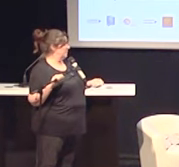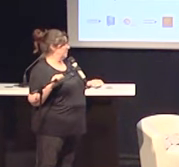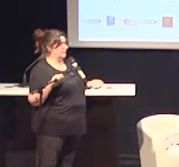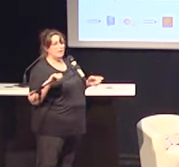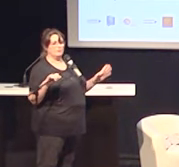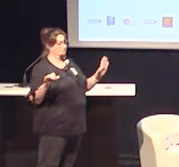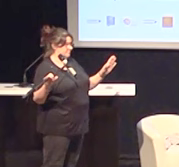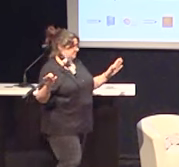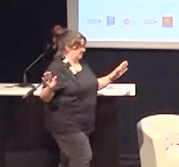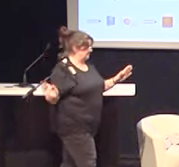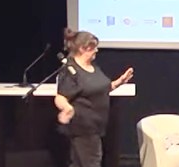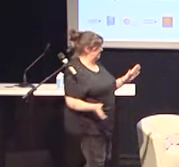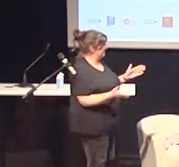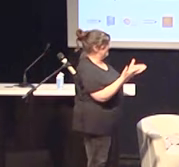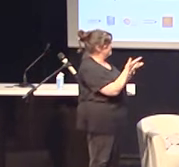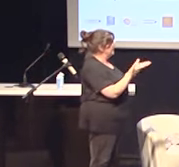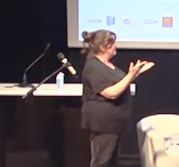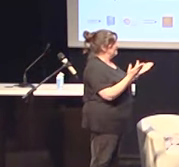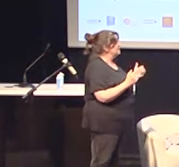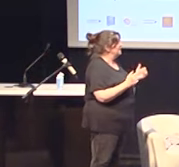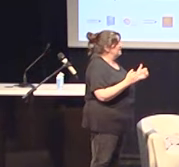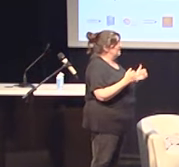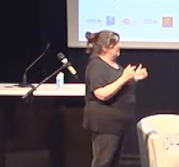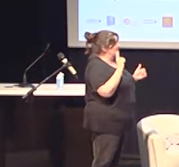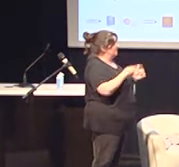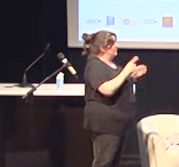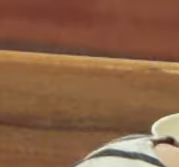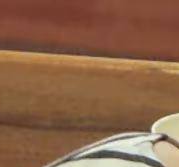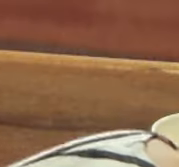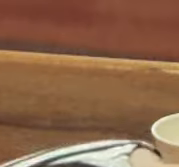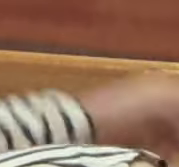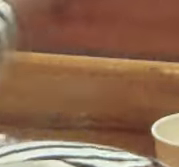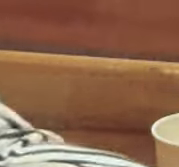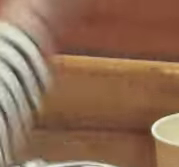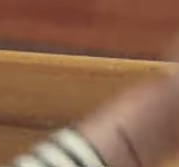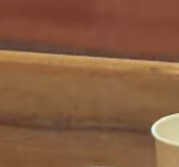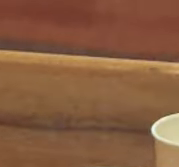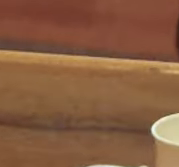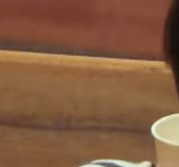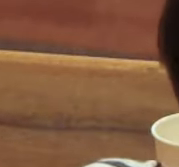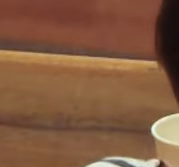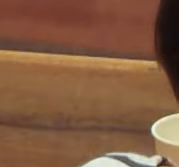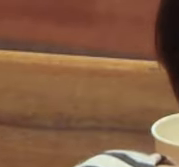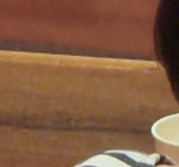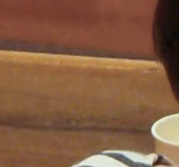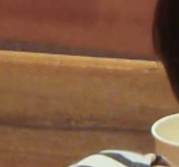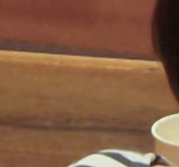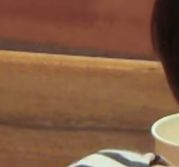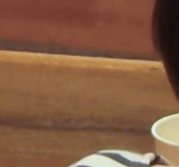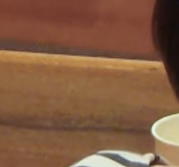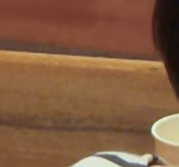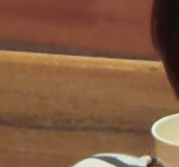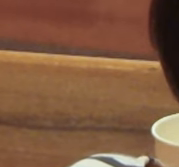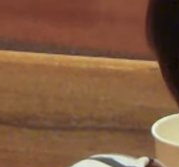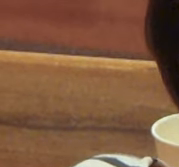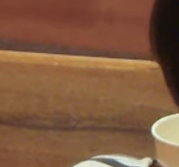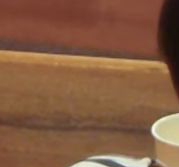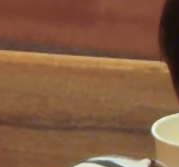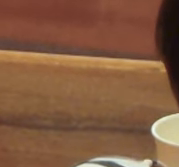tout simplement, en fait, il faut demander... aller au SIMPPS, donc le service, en gros, de médecine